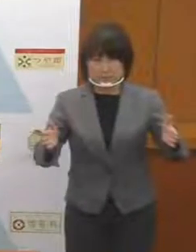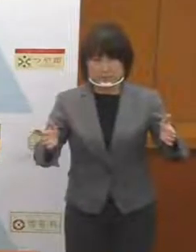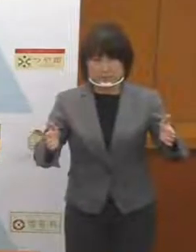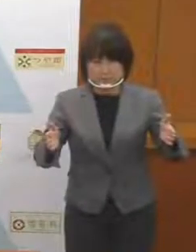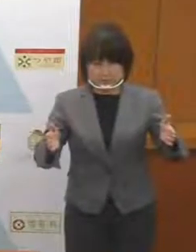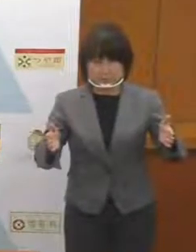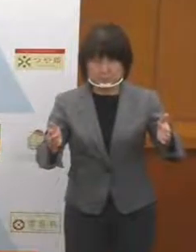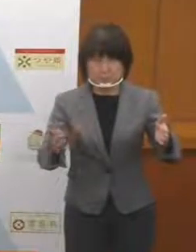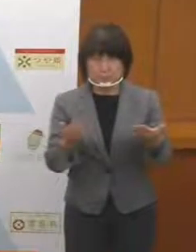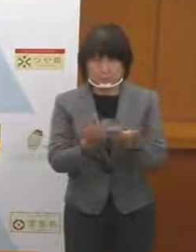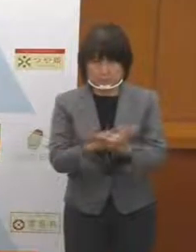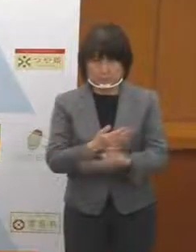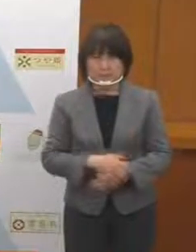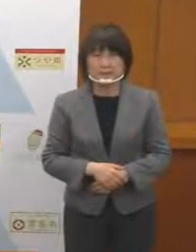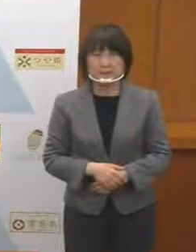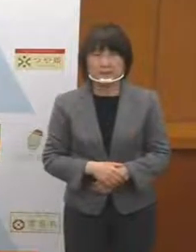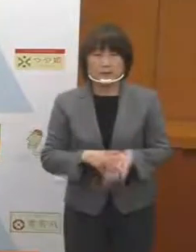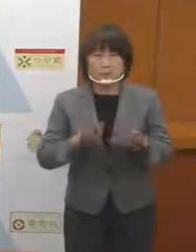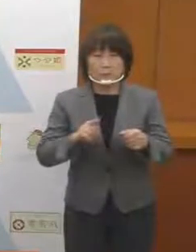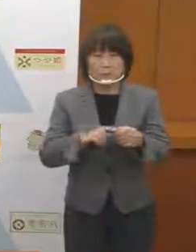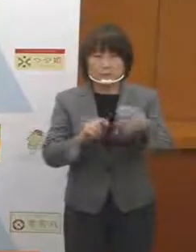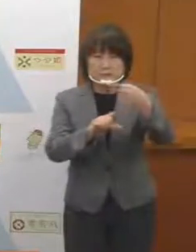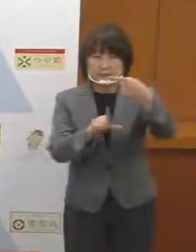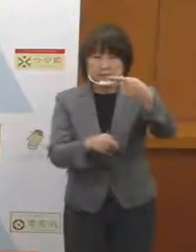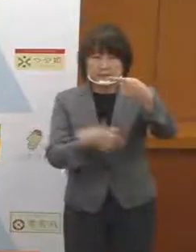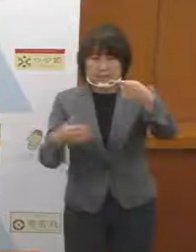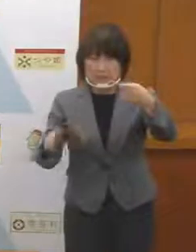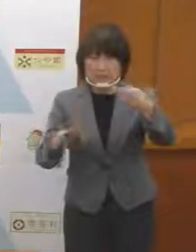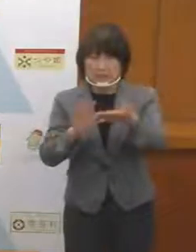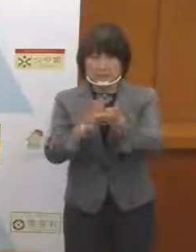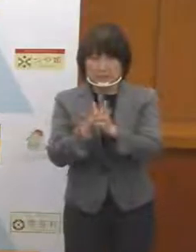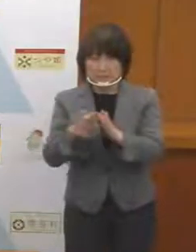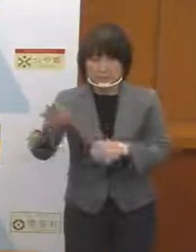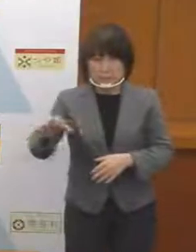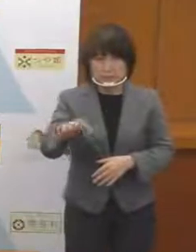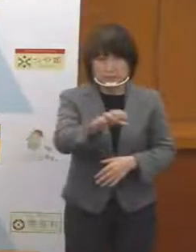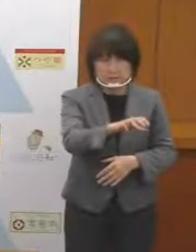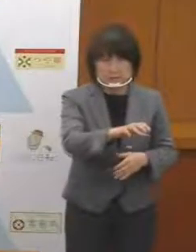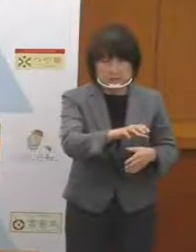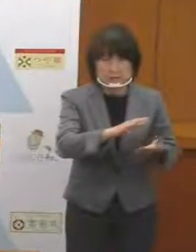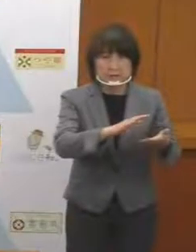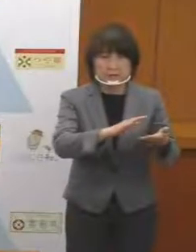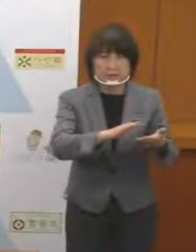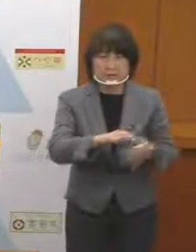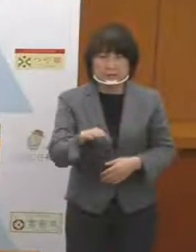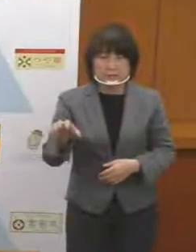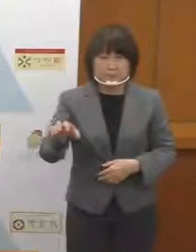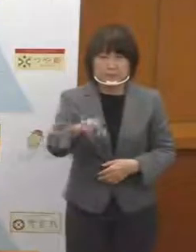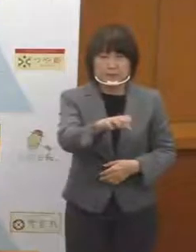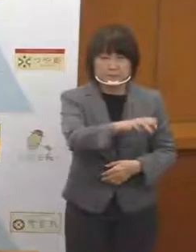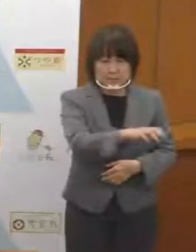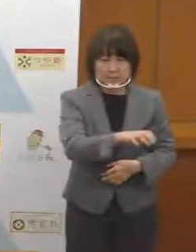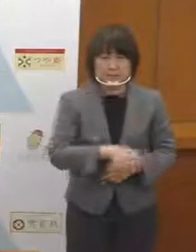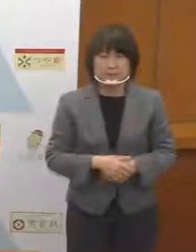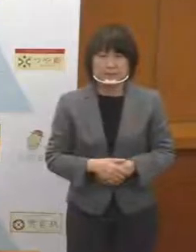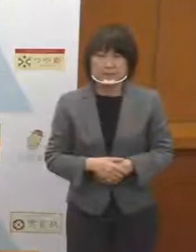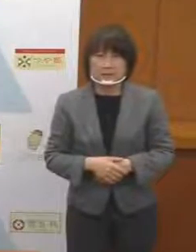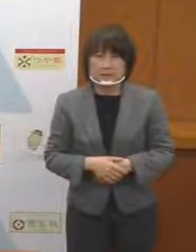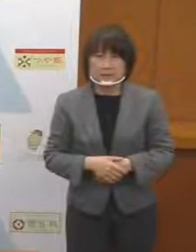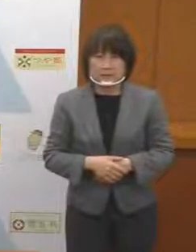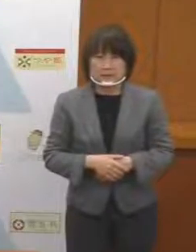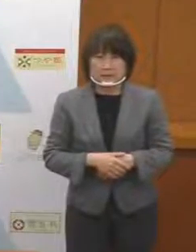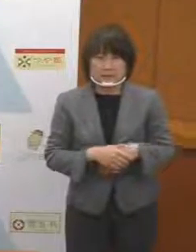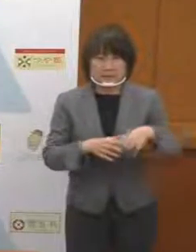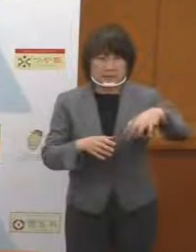ました今年の1月から県内各地のをリレー県内各地をリレーした